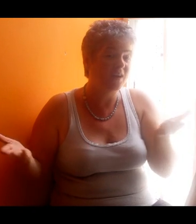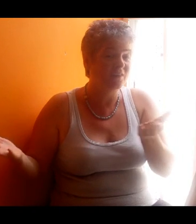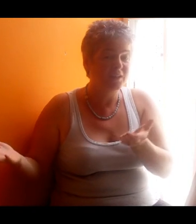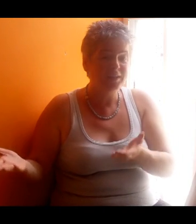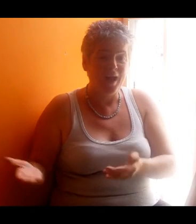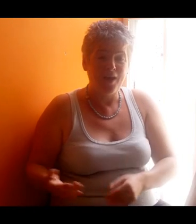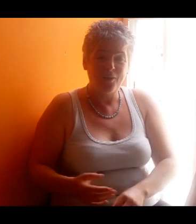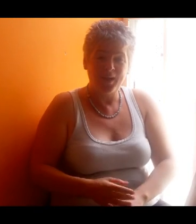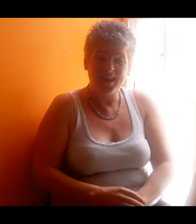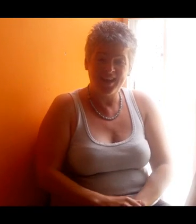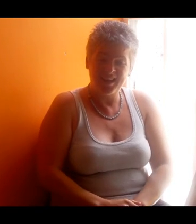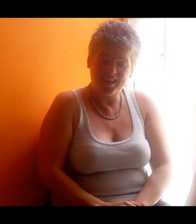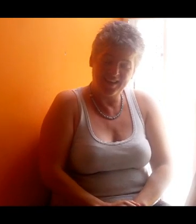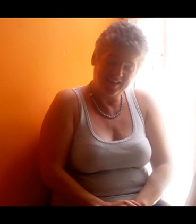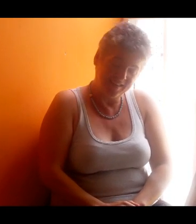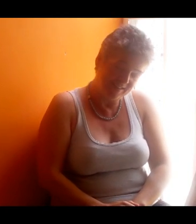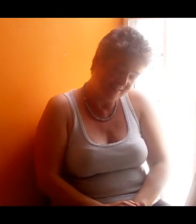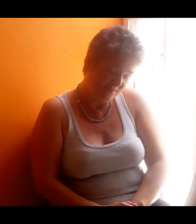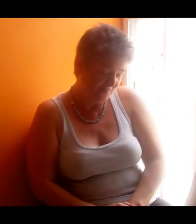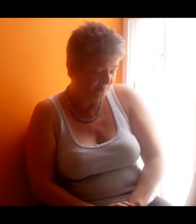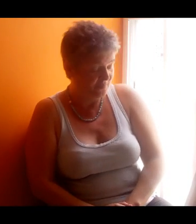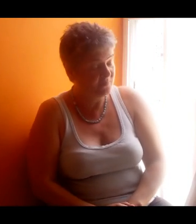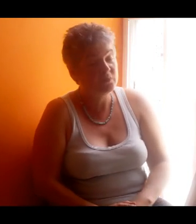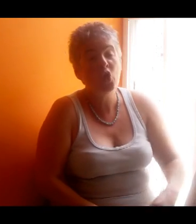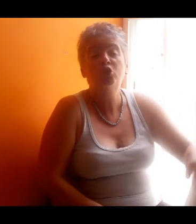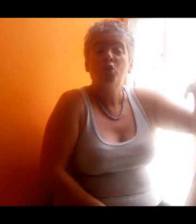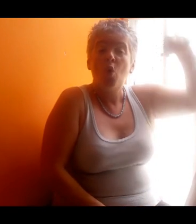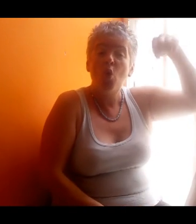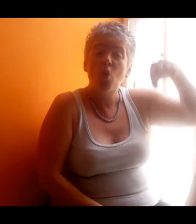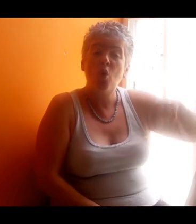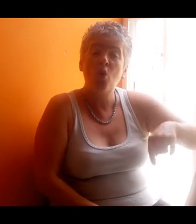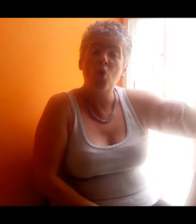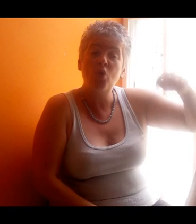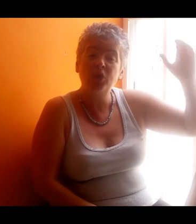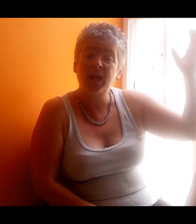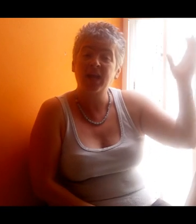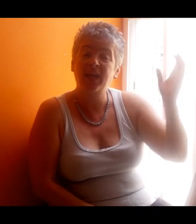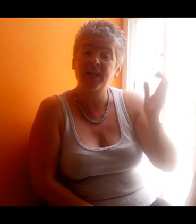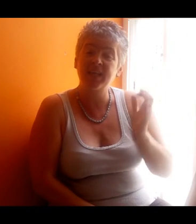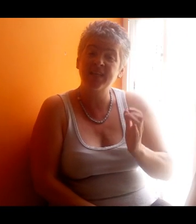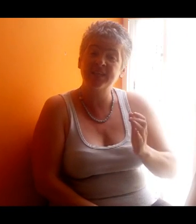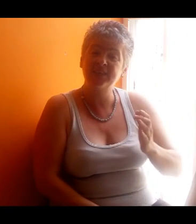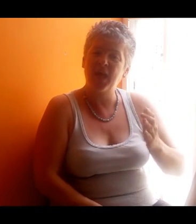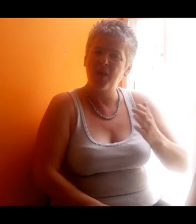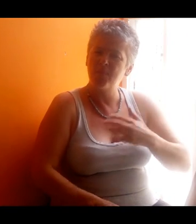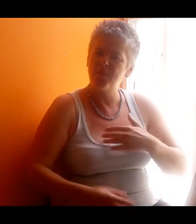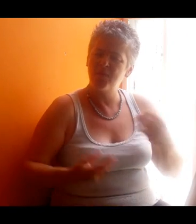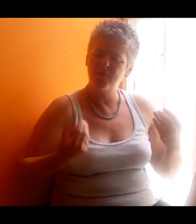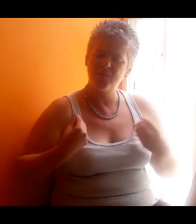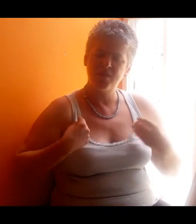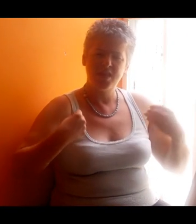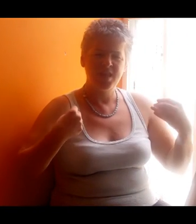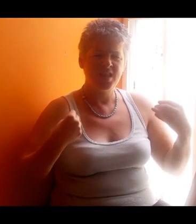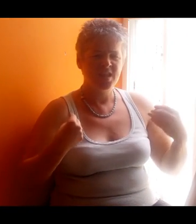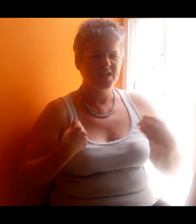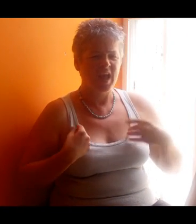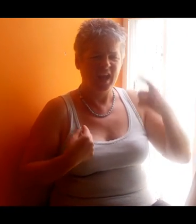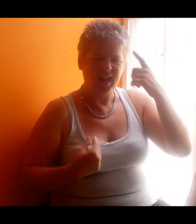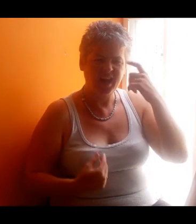Vamos al básquet porque España ha llegado ahora en el Mundial de Baloncesto de Turquía. Después de muchas luces y sombras, bueno, llegan los octavos de final, o lo